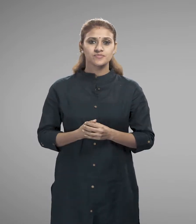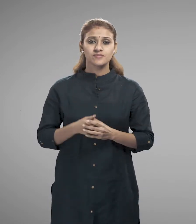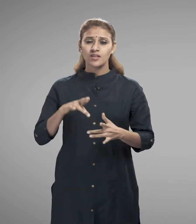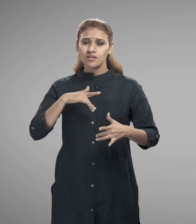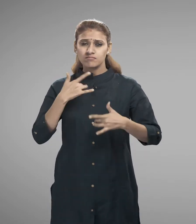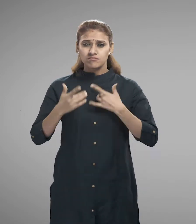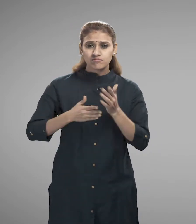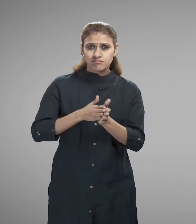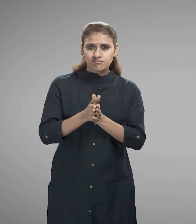जिज्ञासा,